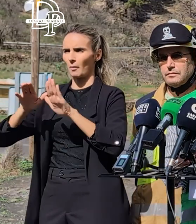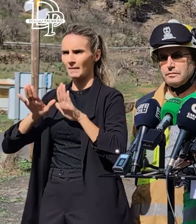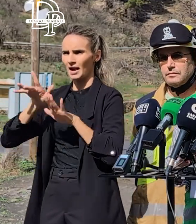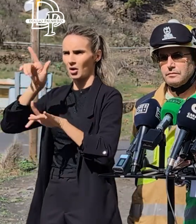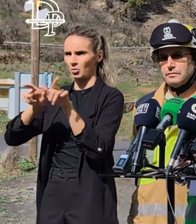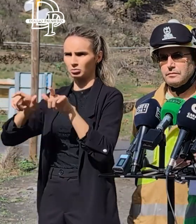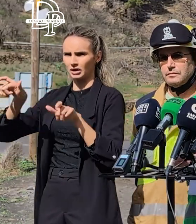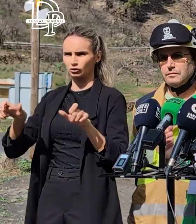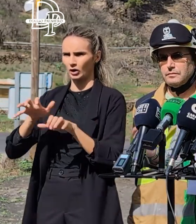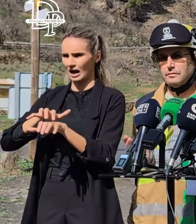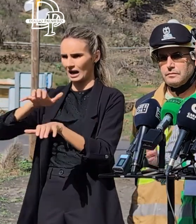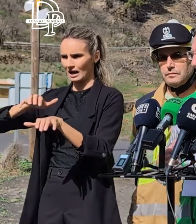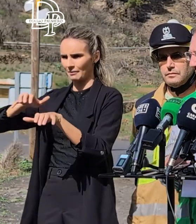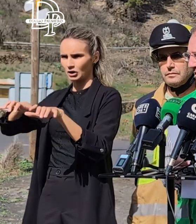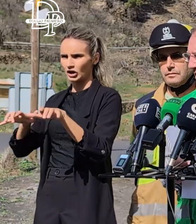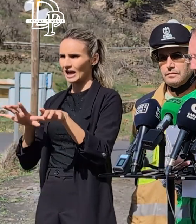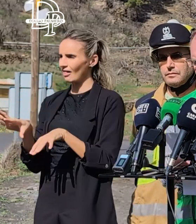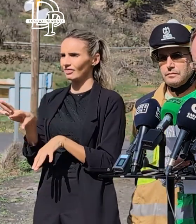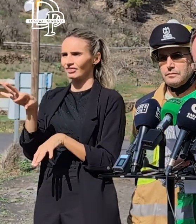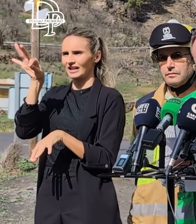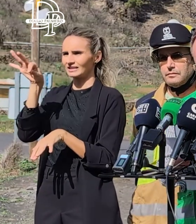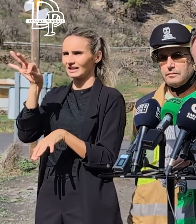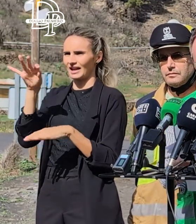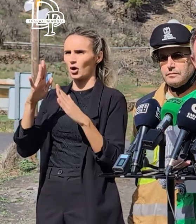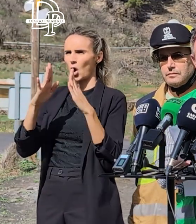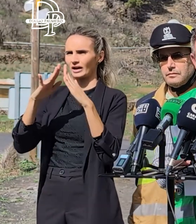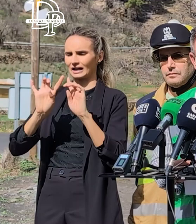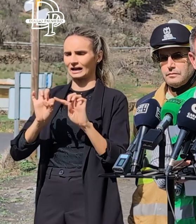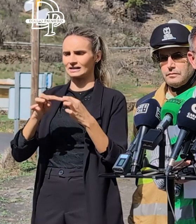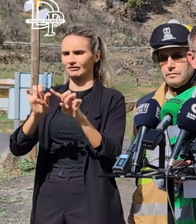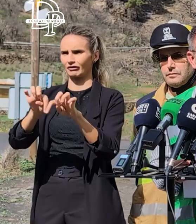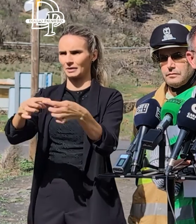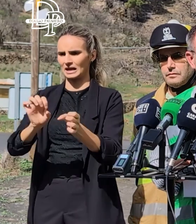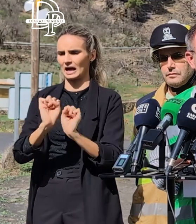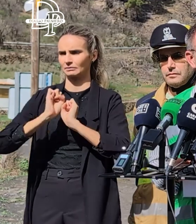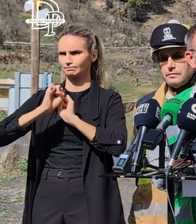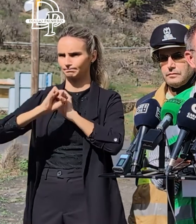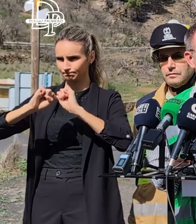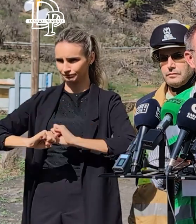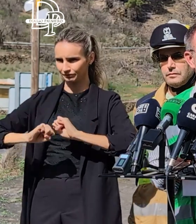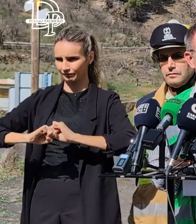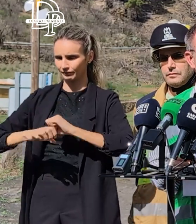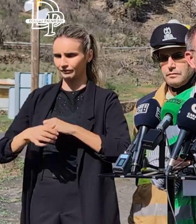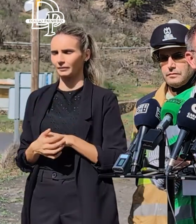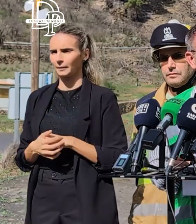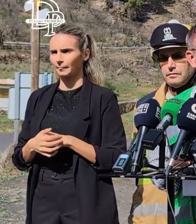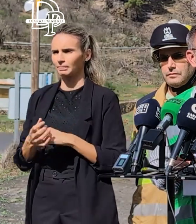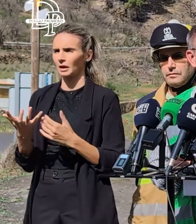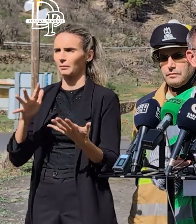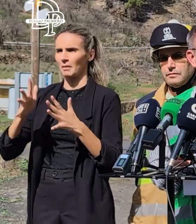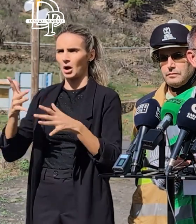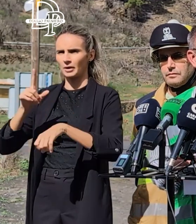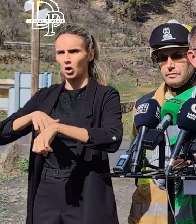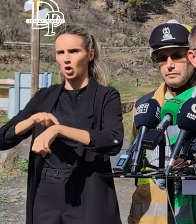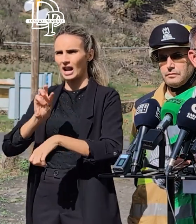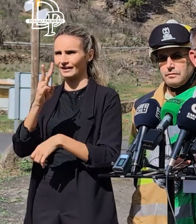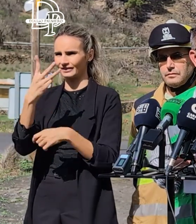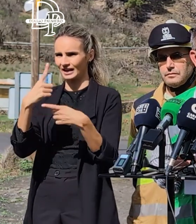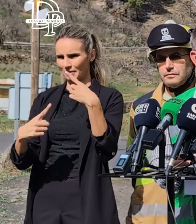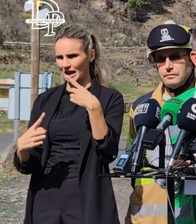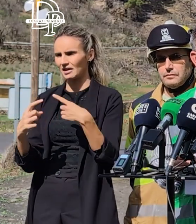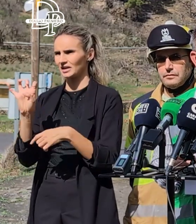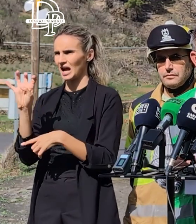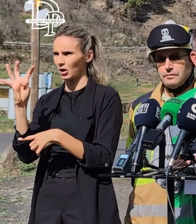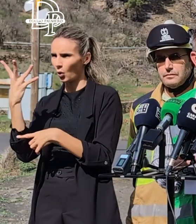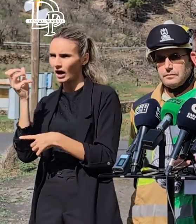gente pues decidieron ir a casas de familiares. En torno a las 3:30 o 4 aproximadamente,